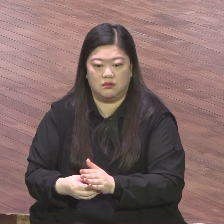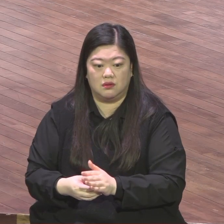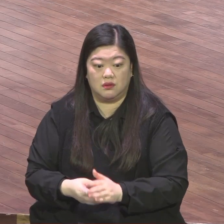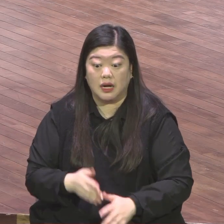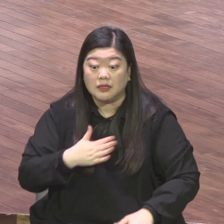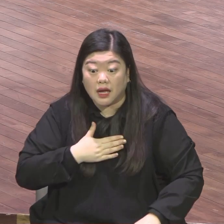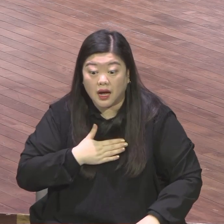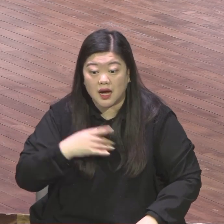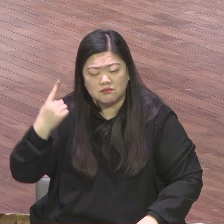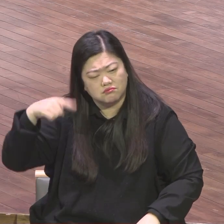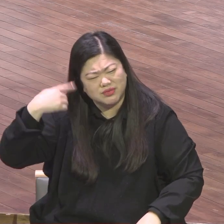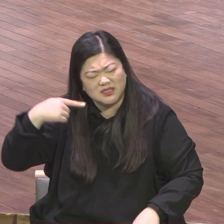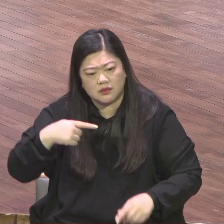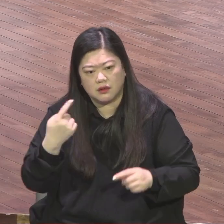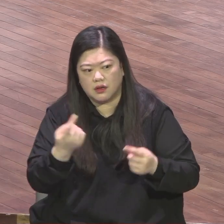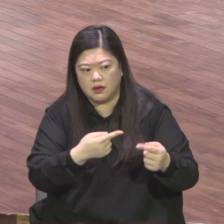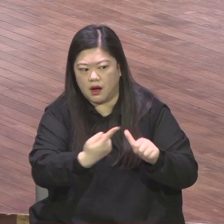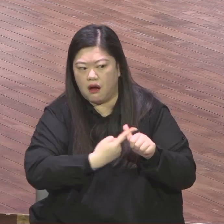미쳐서 저거